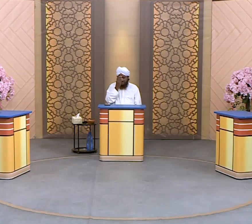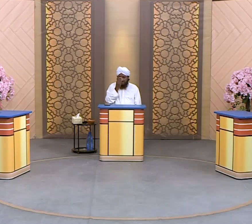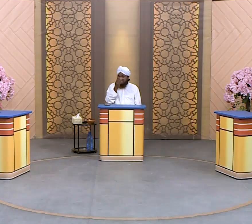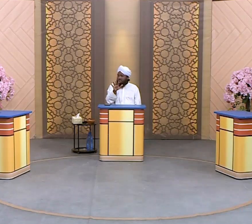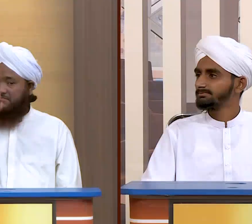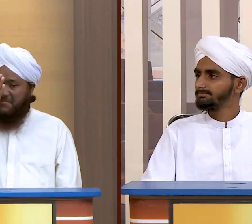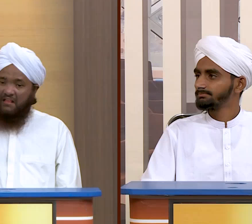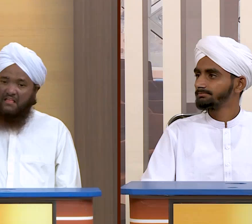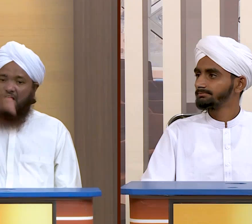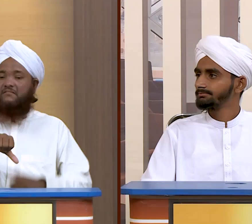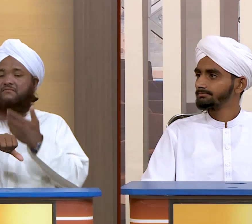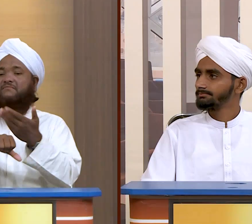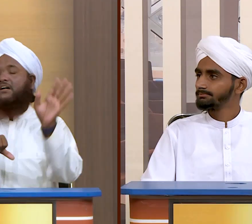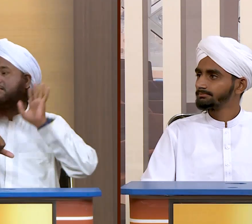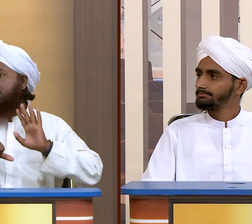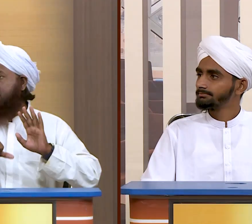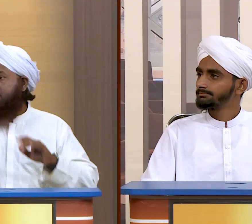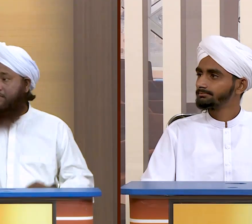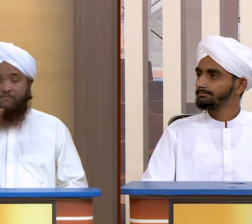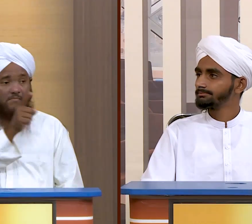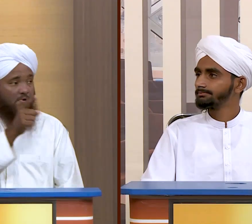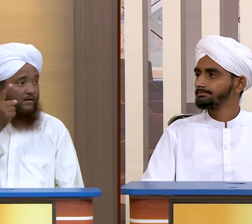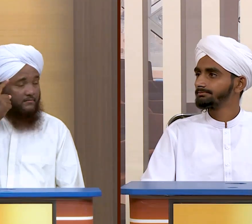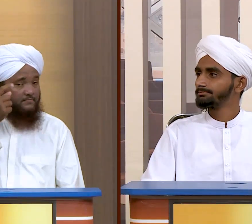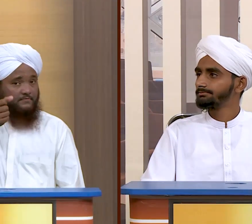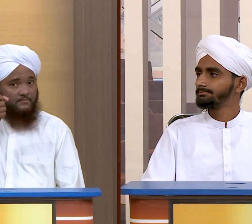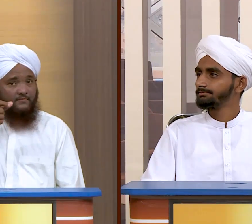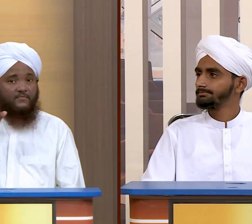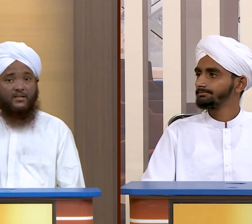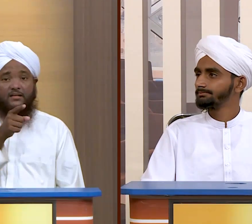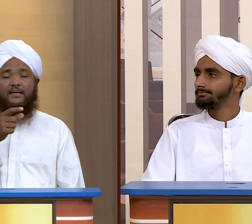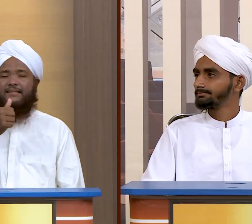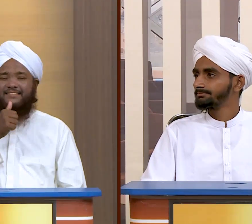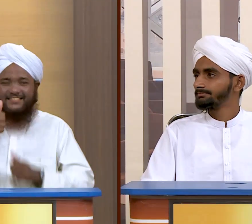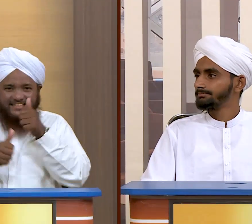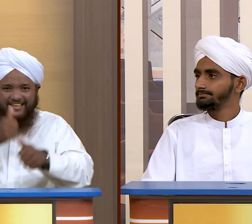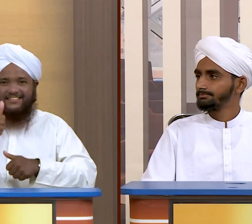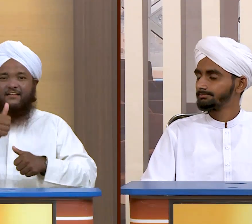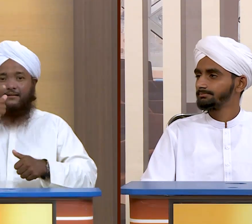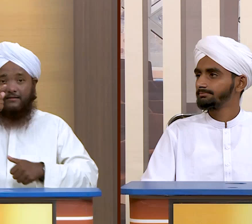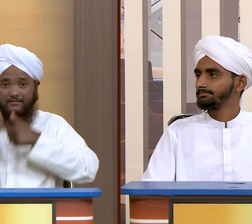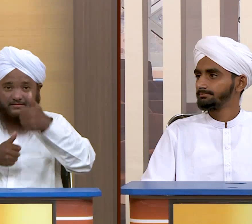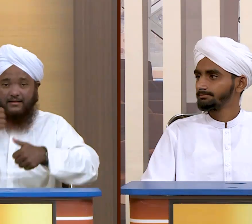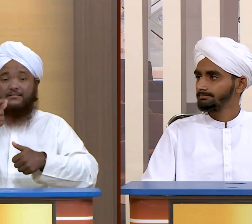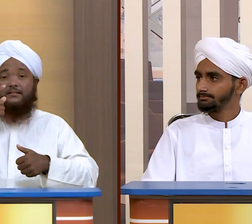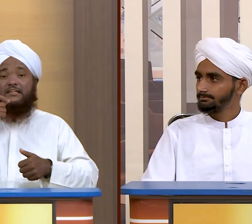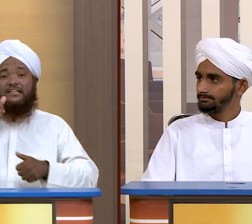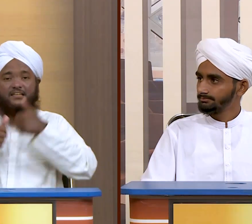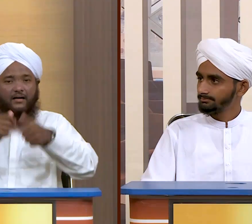جاتا۔ یاد رکھیے، والدین سے نسبت کی وجہ سے دادا، دادی، نانا، نانی،